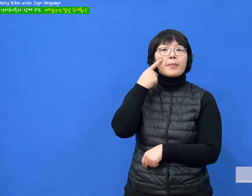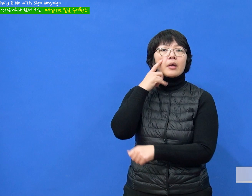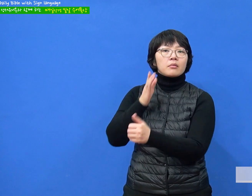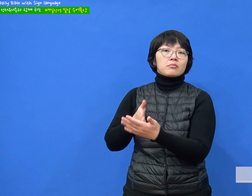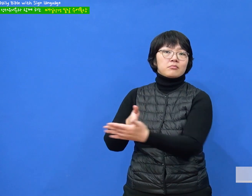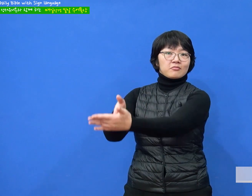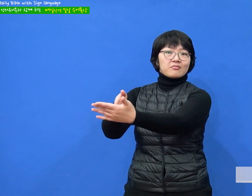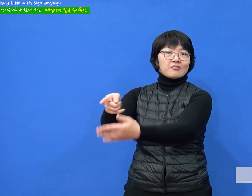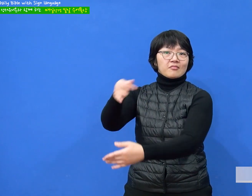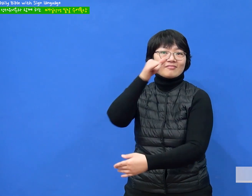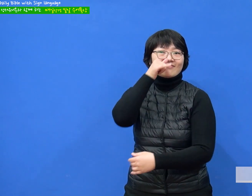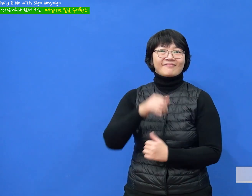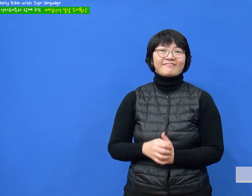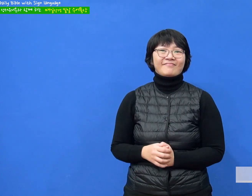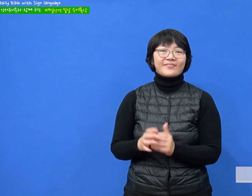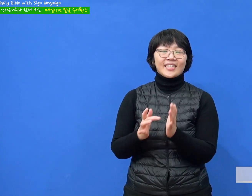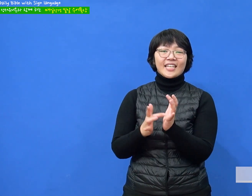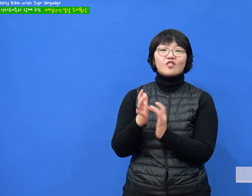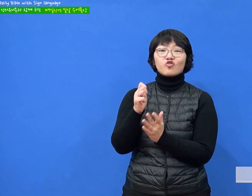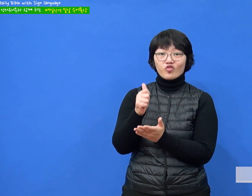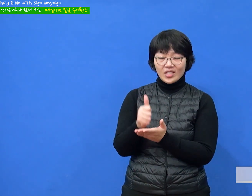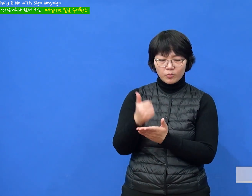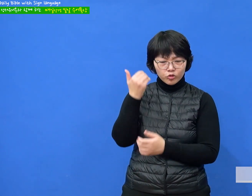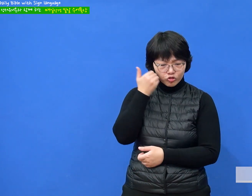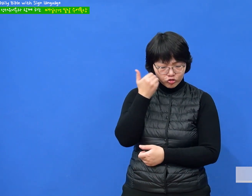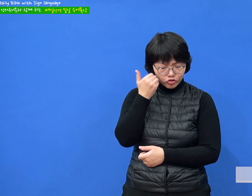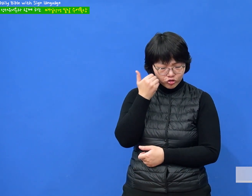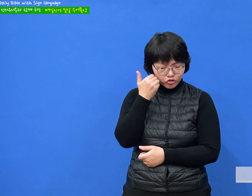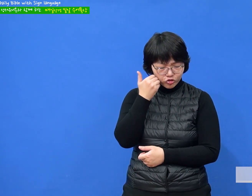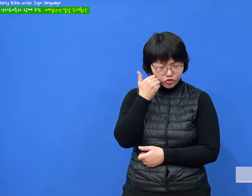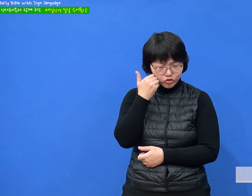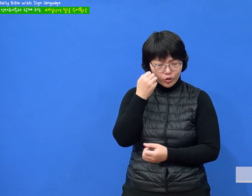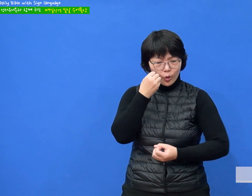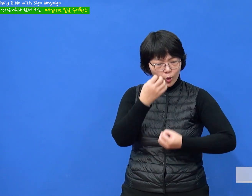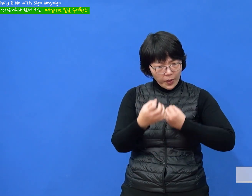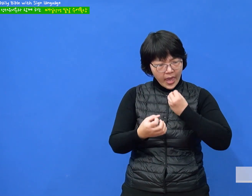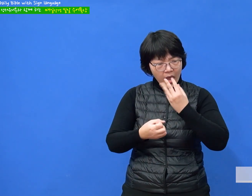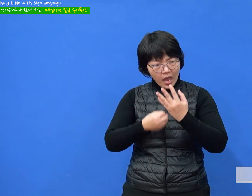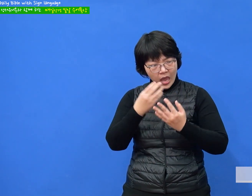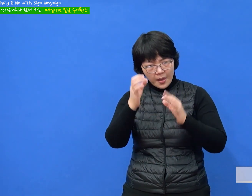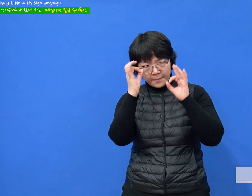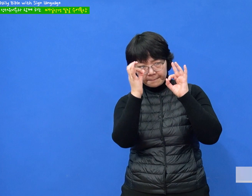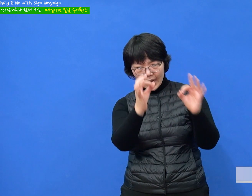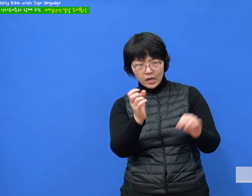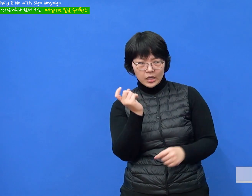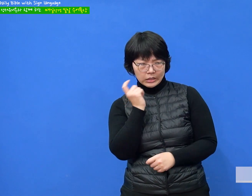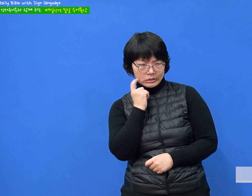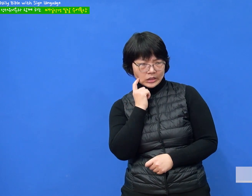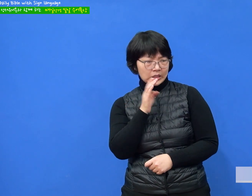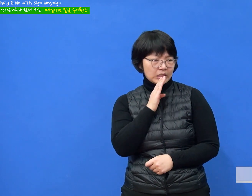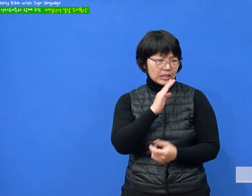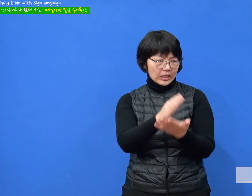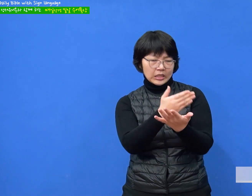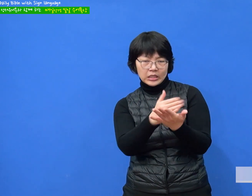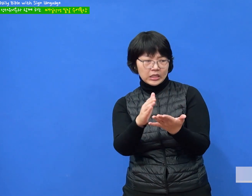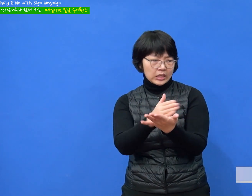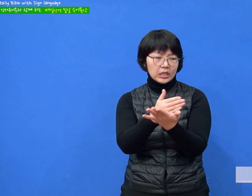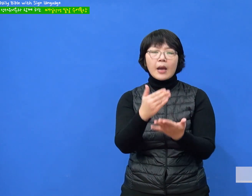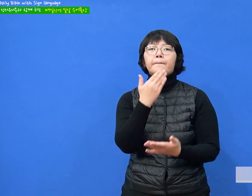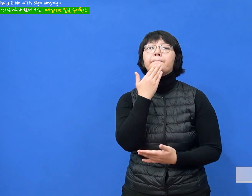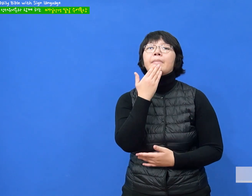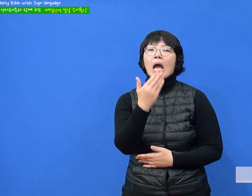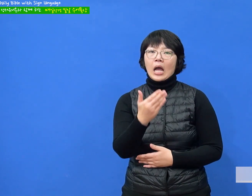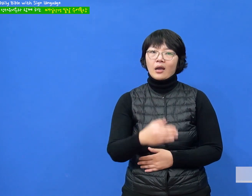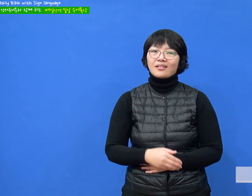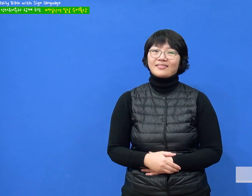구분하라고 말합니다. 예수를 주로 시인하는가가 하지 않는가가 거짓 선지자를 분별하는 기준이